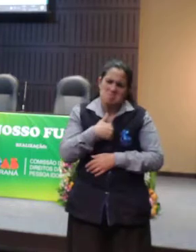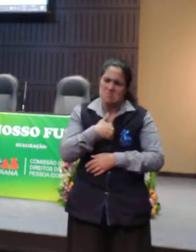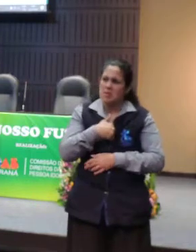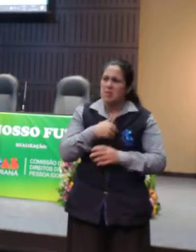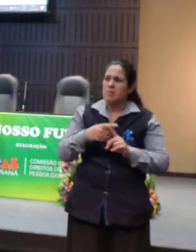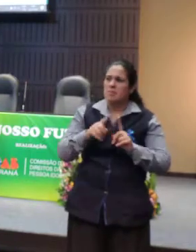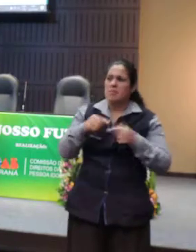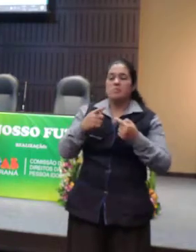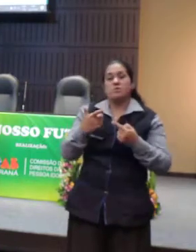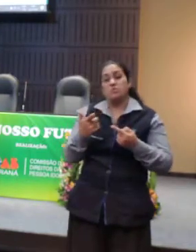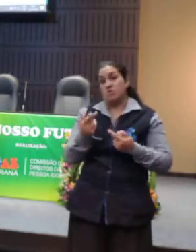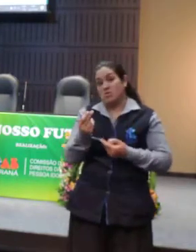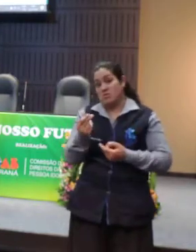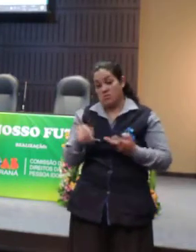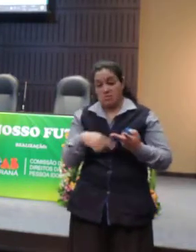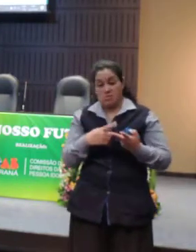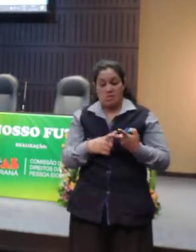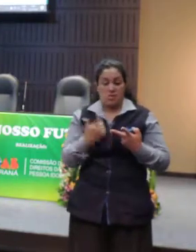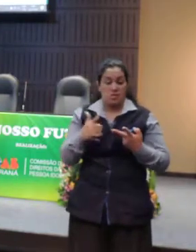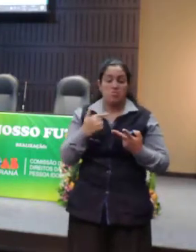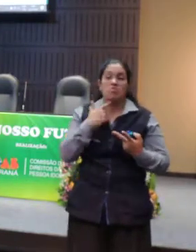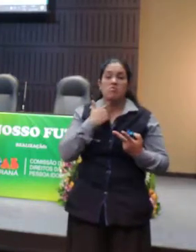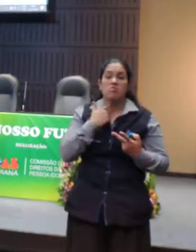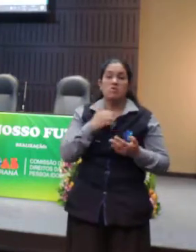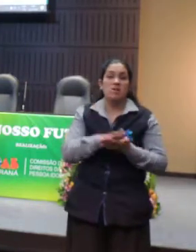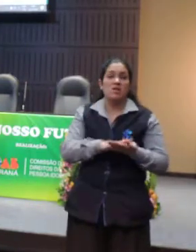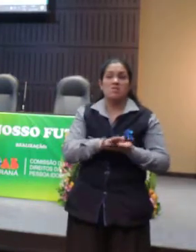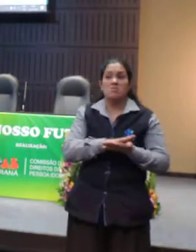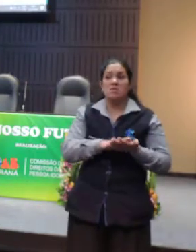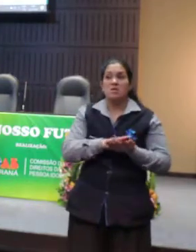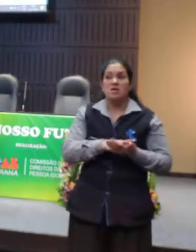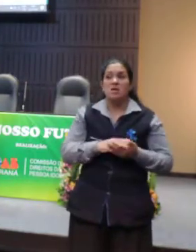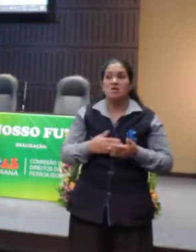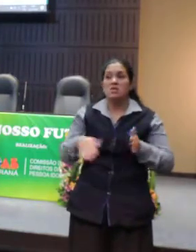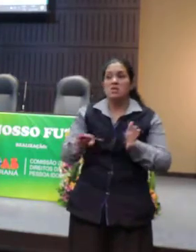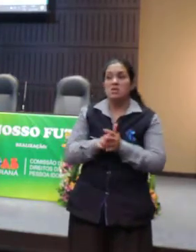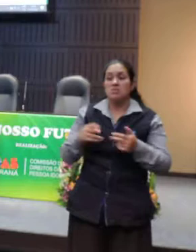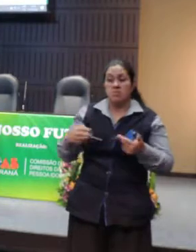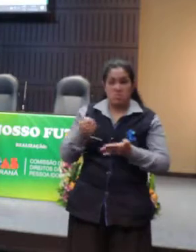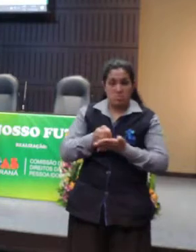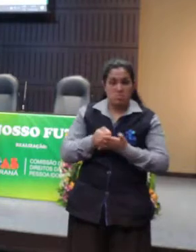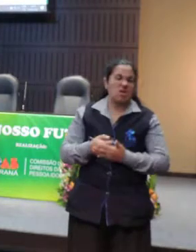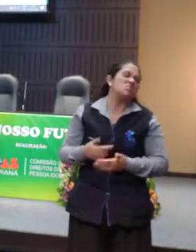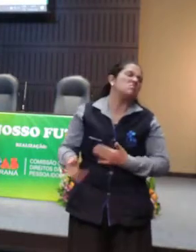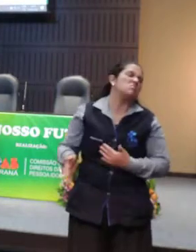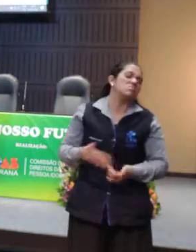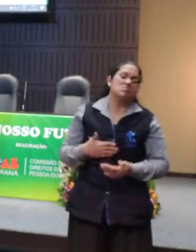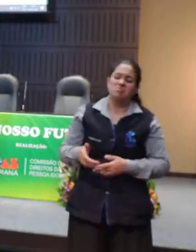Nossa! Daí não tinha dinheiro, não tinha vontade pra nada. As contas vinham, olhava.